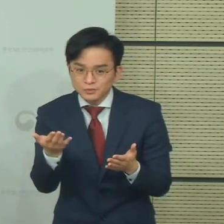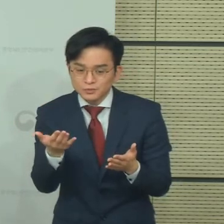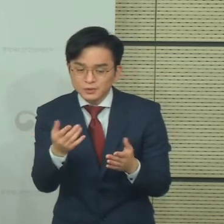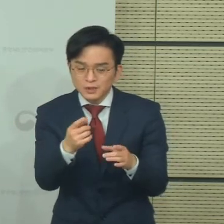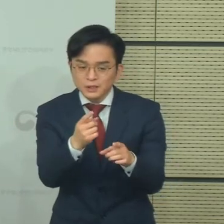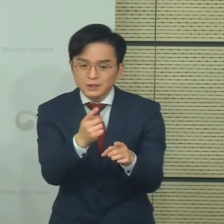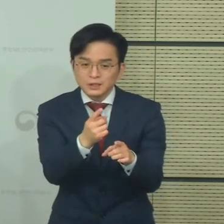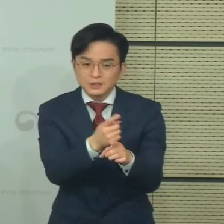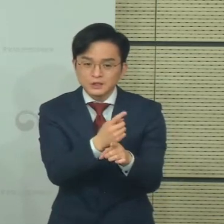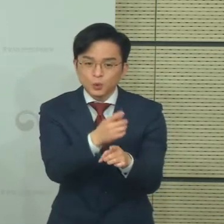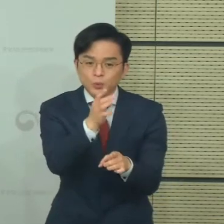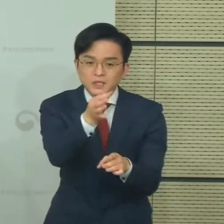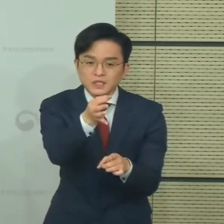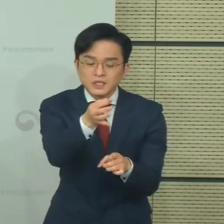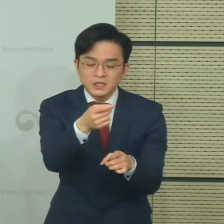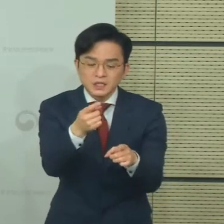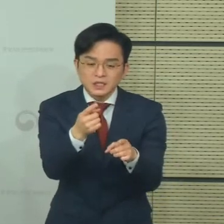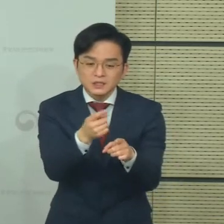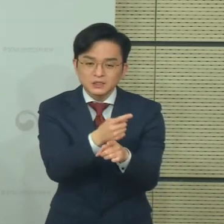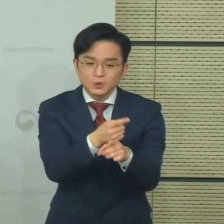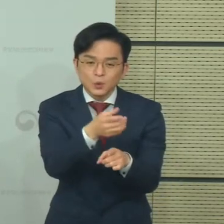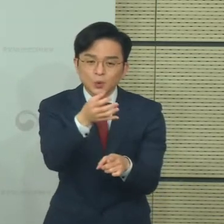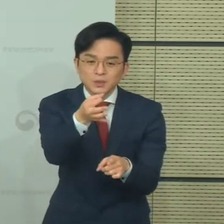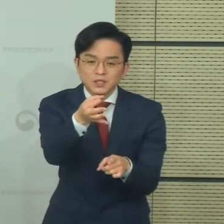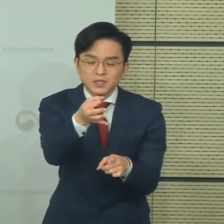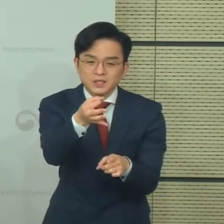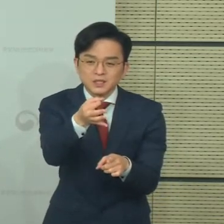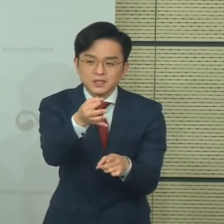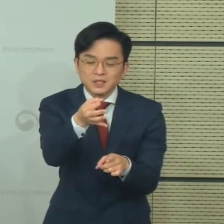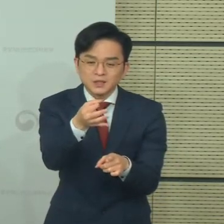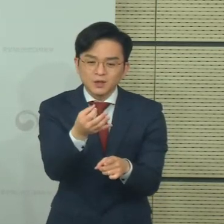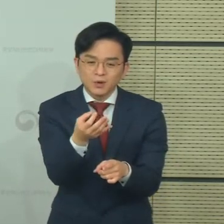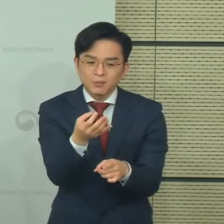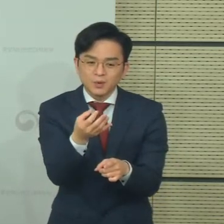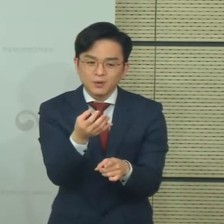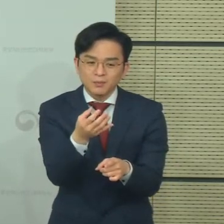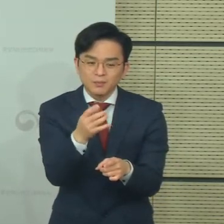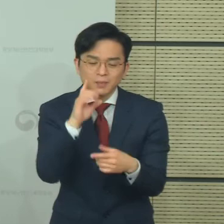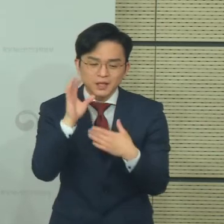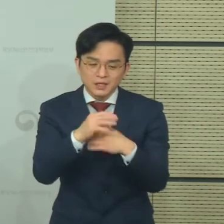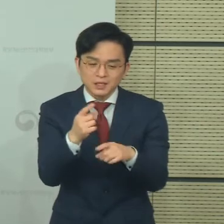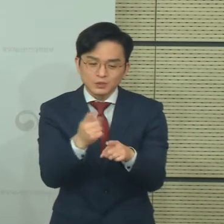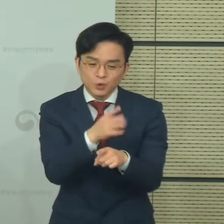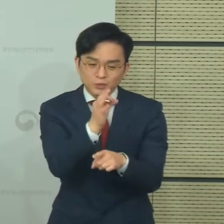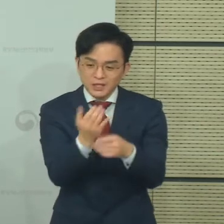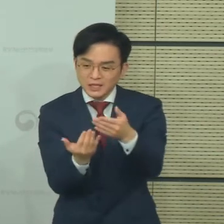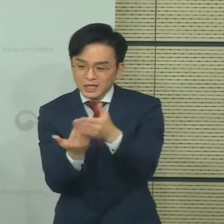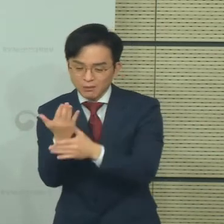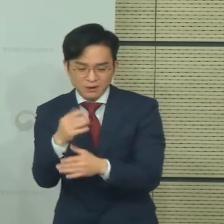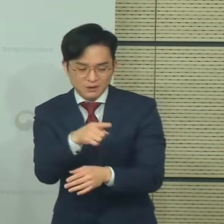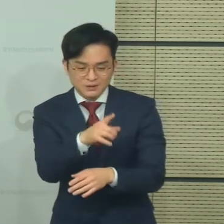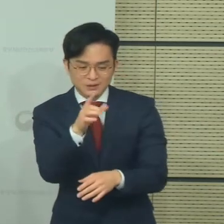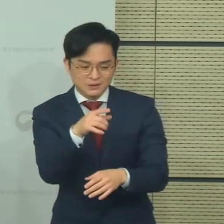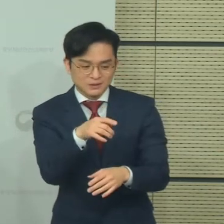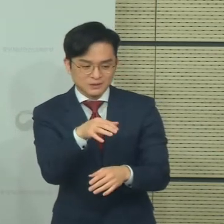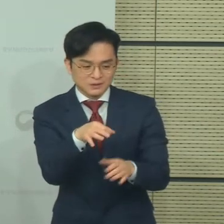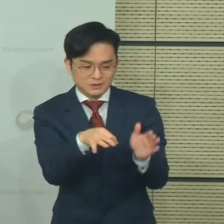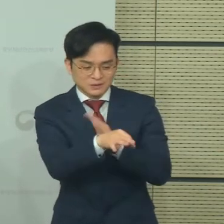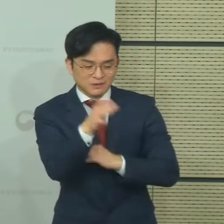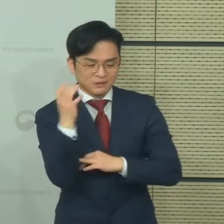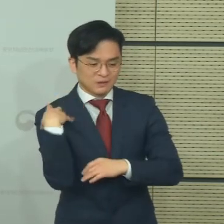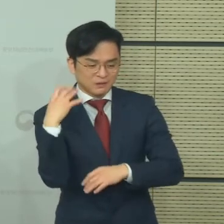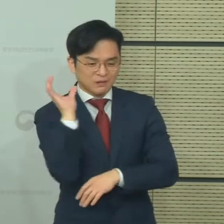정도 규모냐는 질의가 있었는데 혹시 답변이 가능할까요? 그것도 여튼 아직까지 정해진 바는 없는데 제가 그